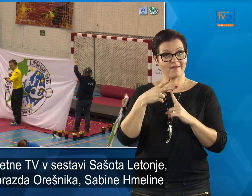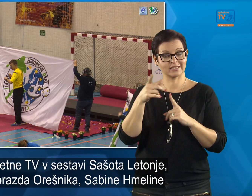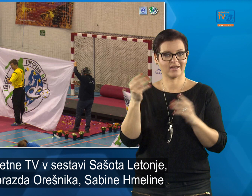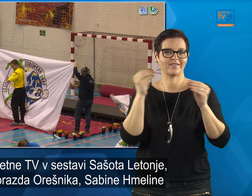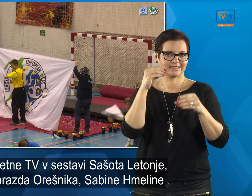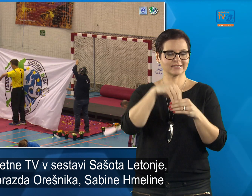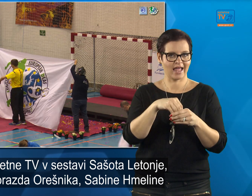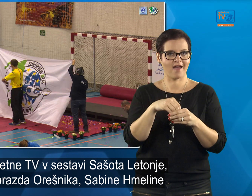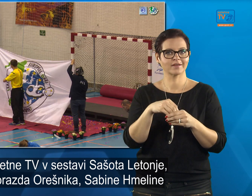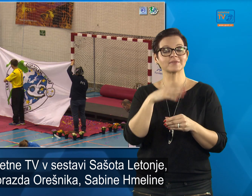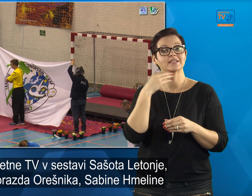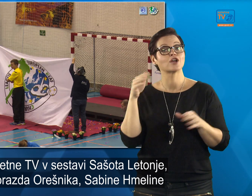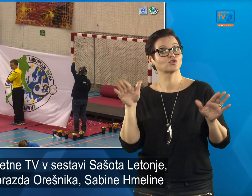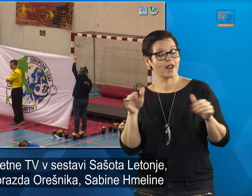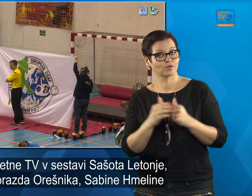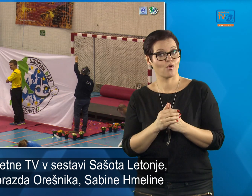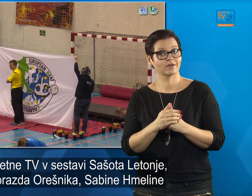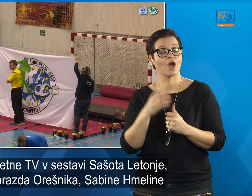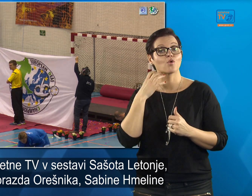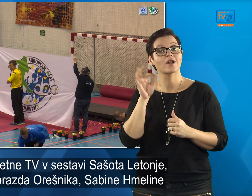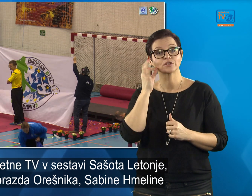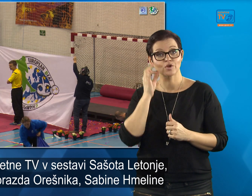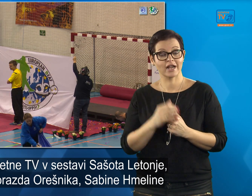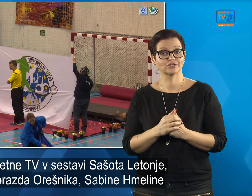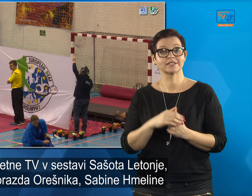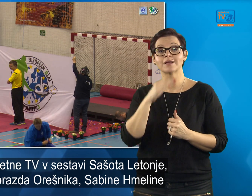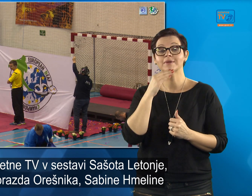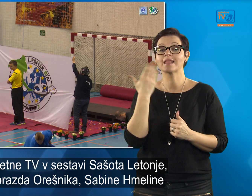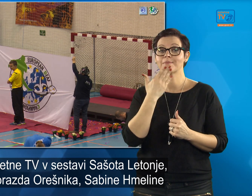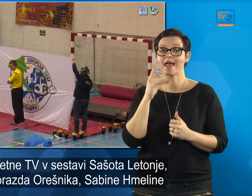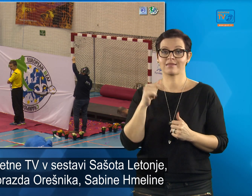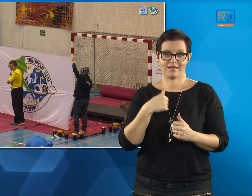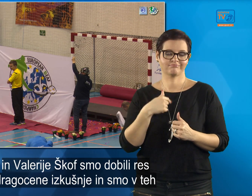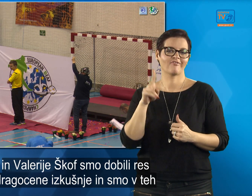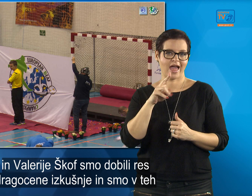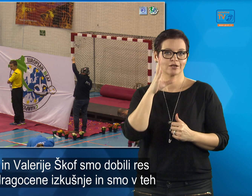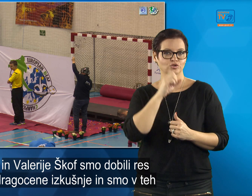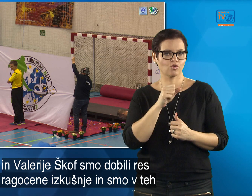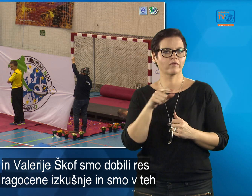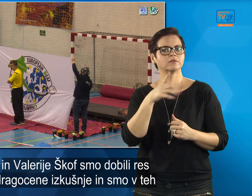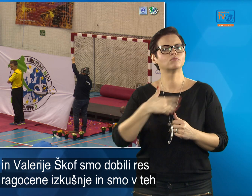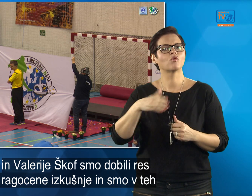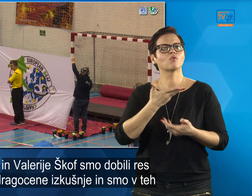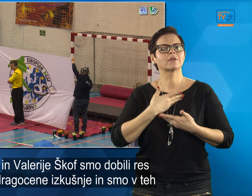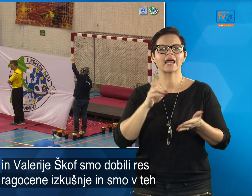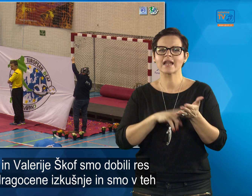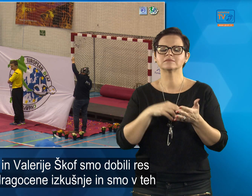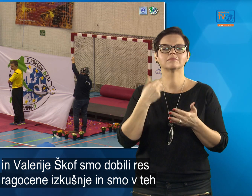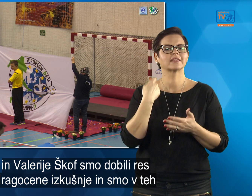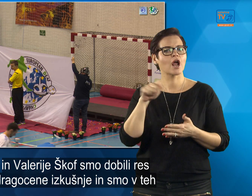Sašo Taletonje, Gorazda Orešnika, Sabine Hmeline in Valerije Škof smo dobili res dragocene izkušnje